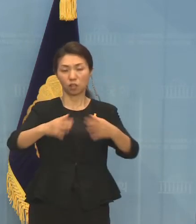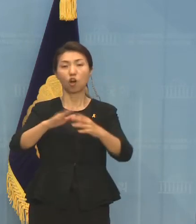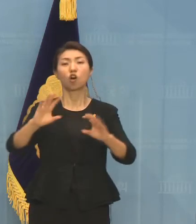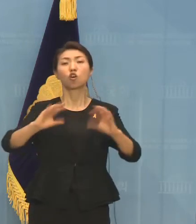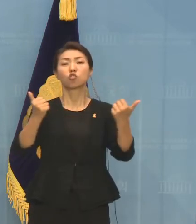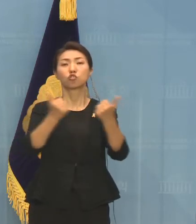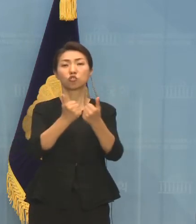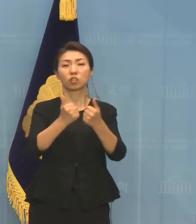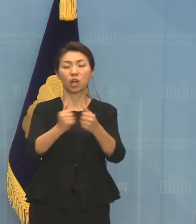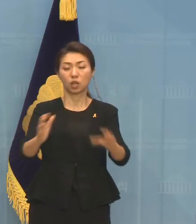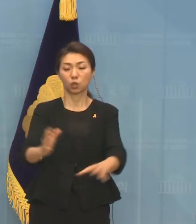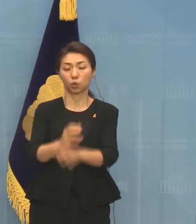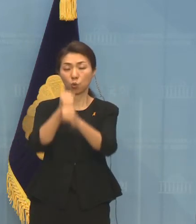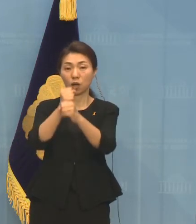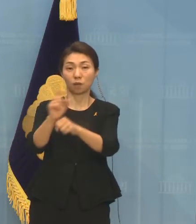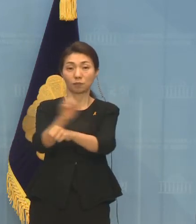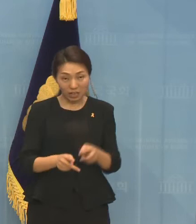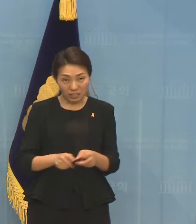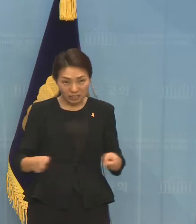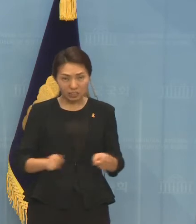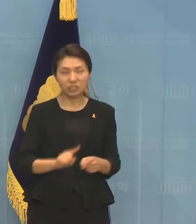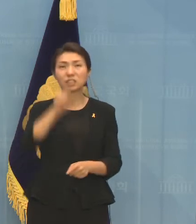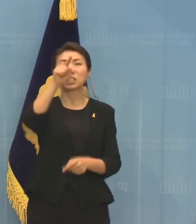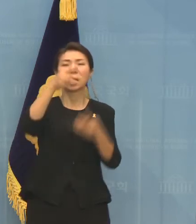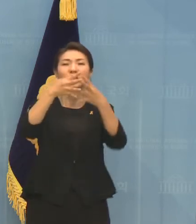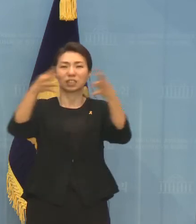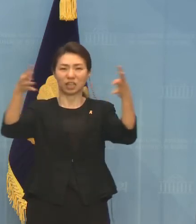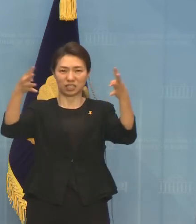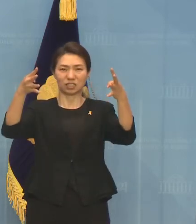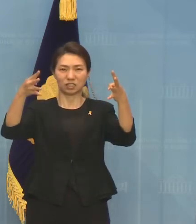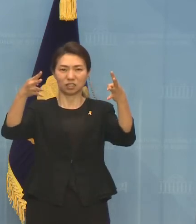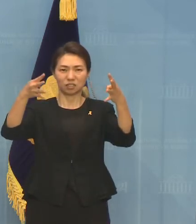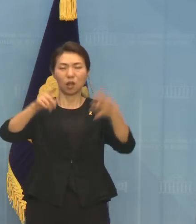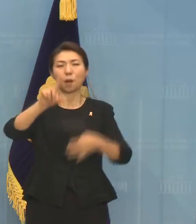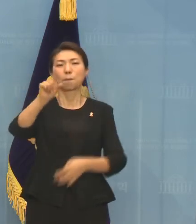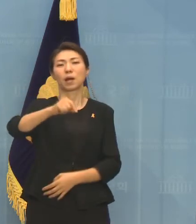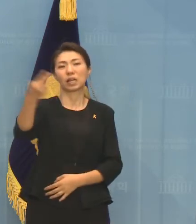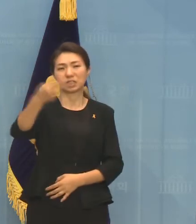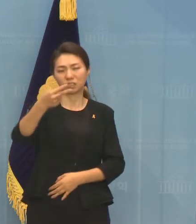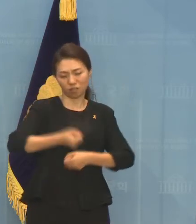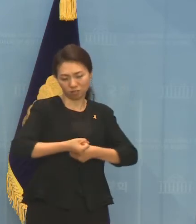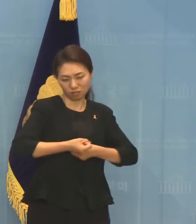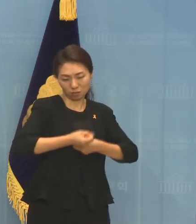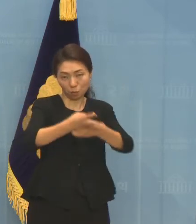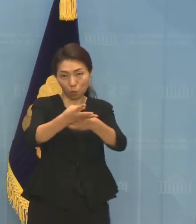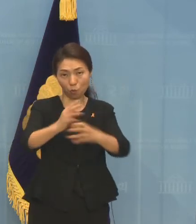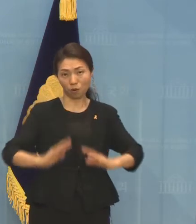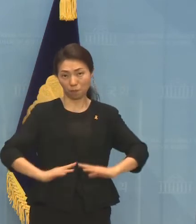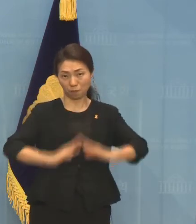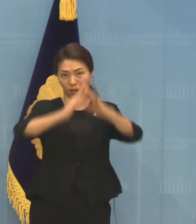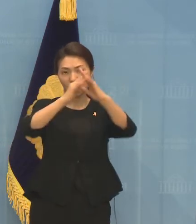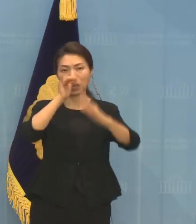정하는 감염병 병력이 있는 사람에게 정기적으로 건강진단을 실시할 수 있도록 하는